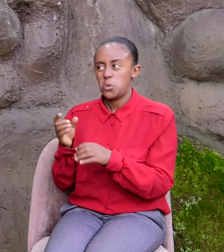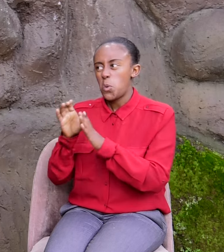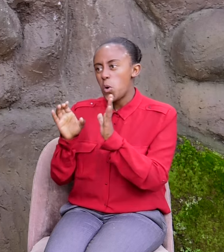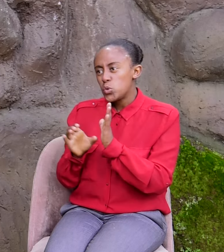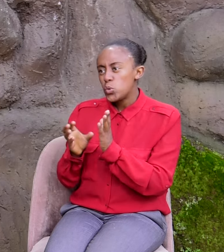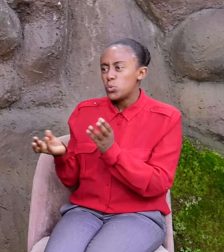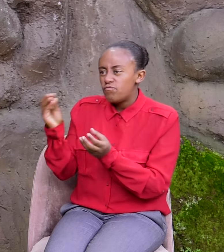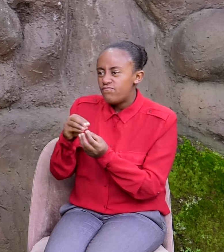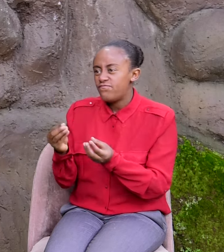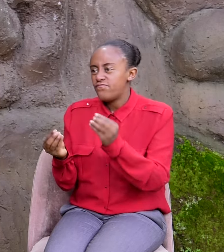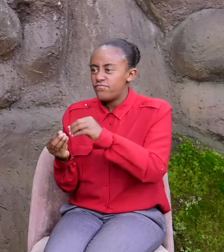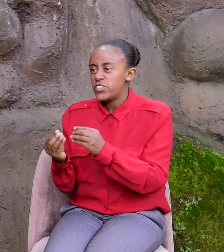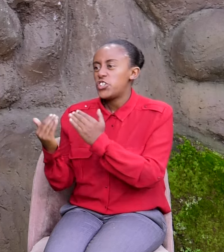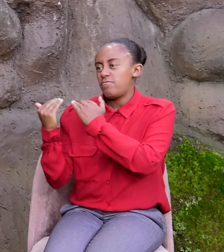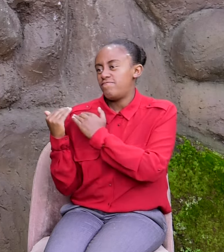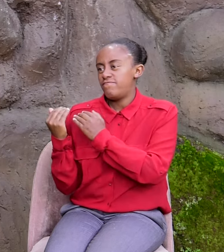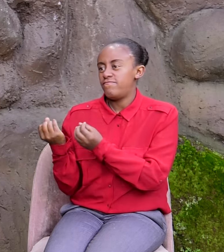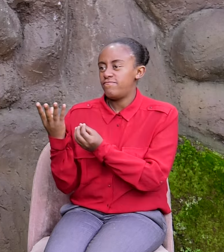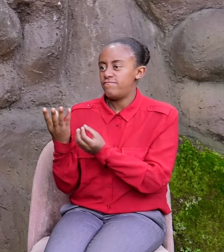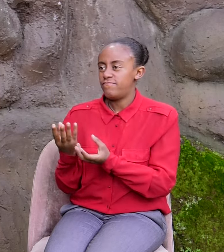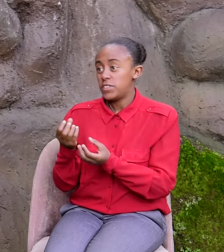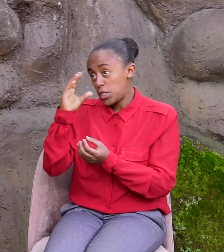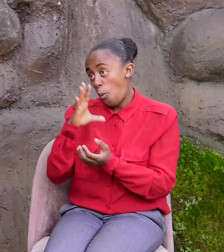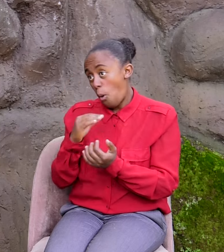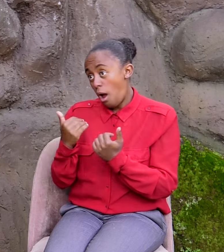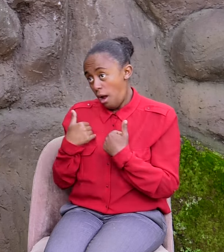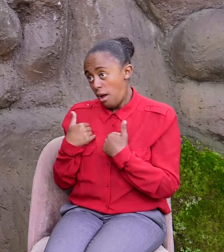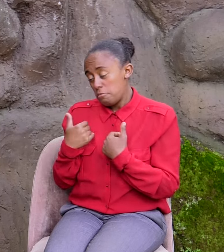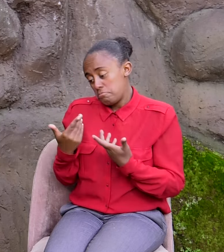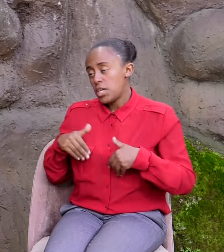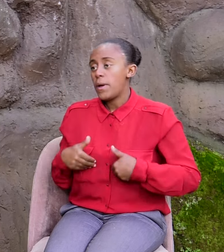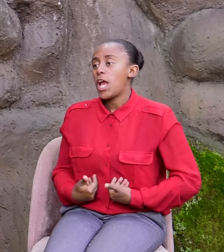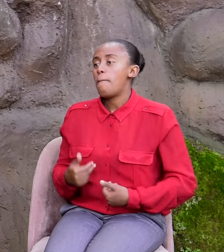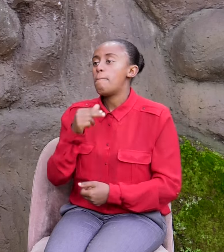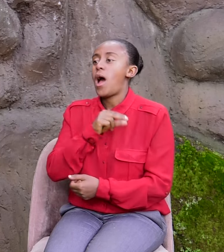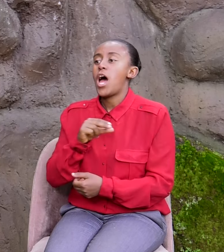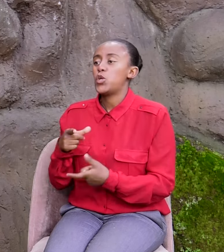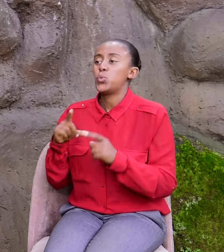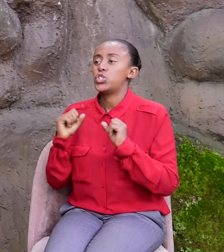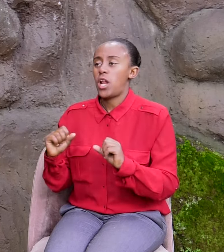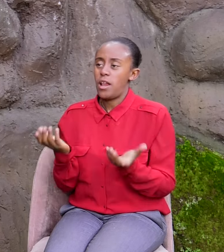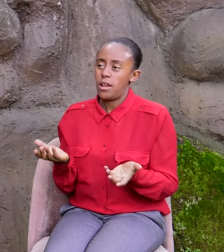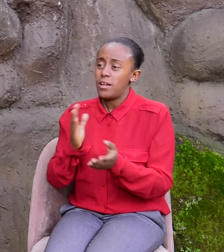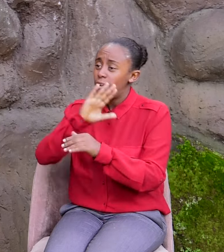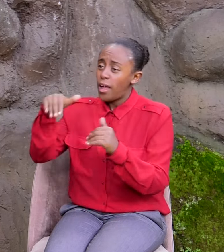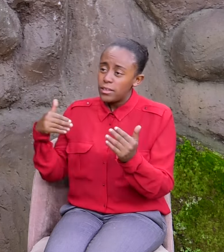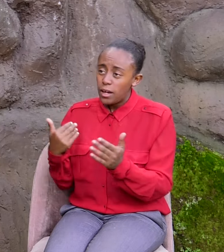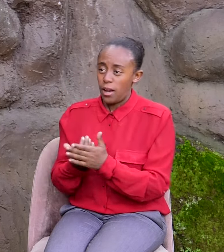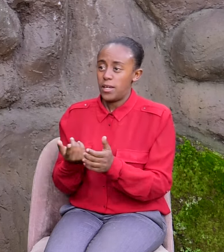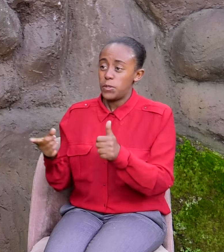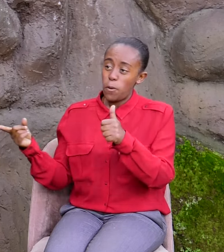ኮርሱም ሲደራረብባቸው ምናልባት ሰው አይደሉ፣ የመድከም ባህሪ ሊኖርም ይችላል። እና እንዳጠቃላይ